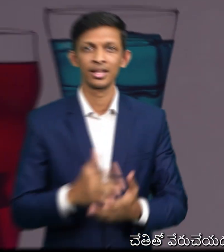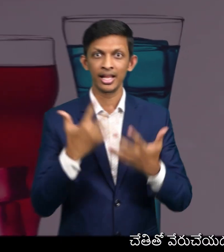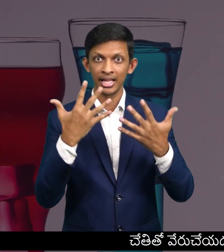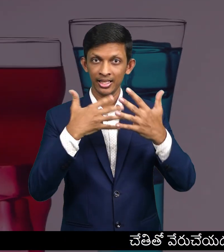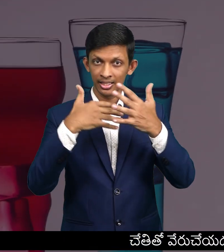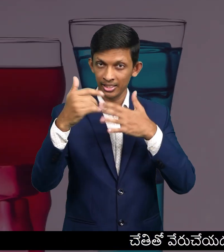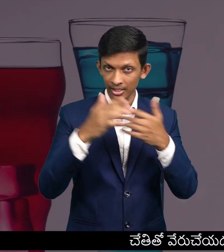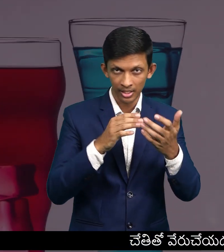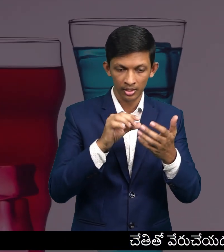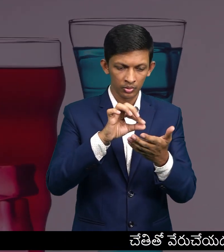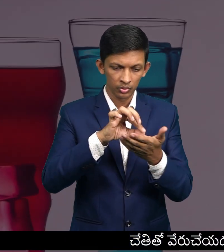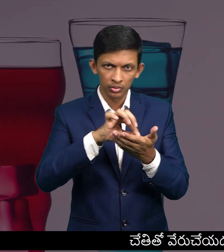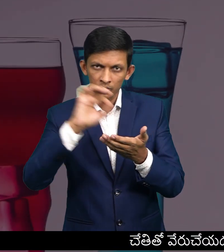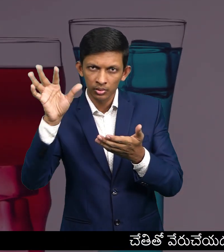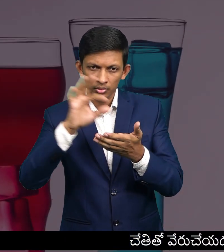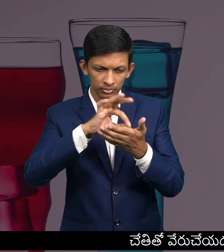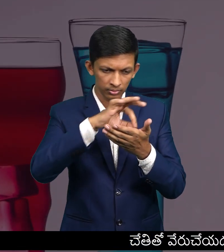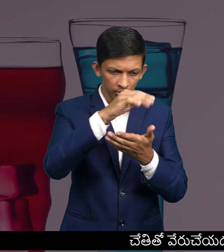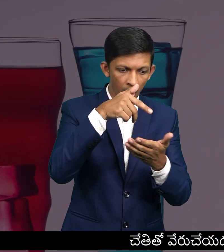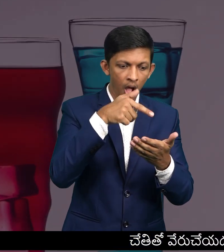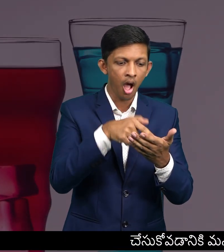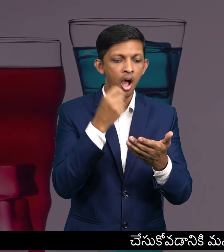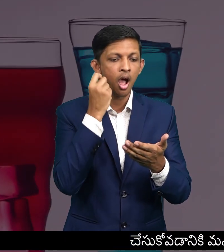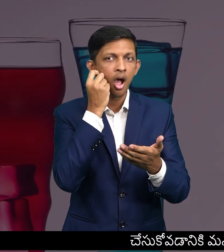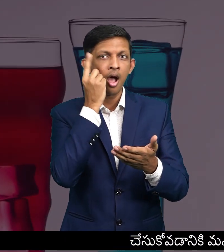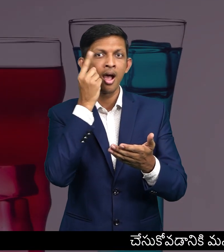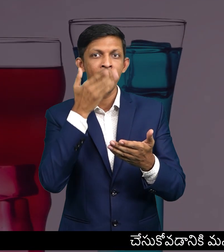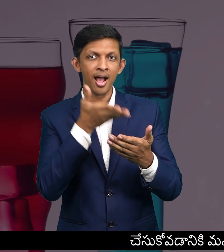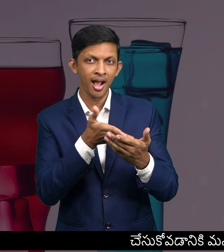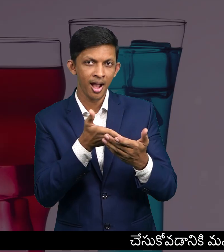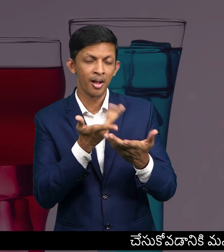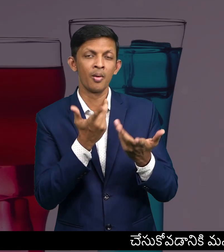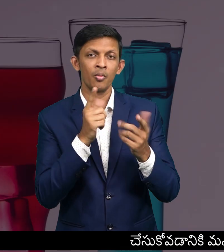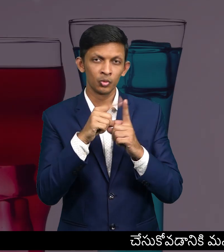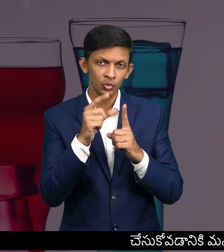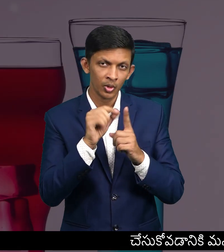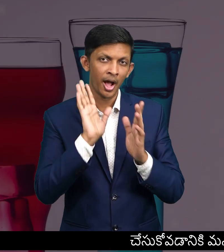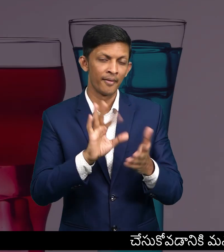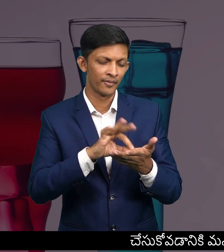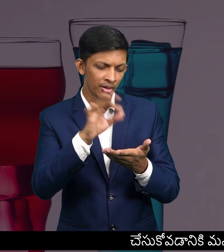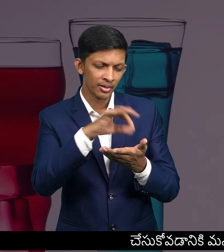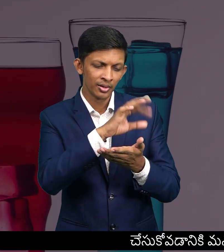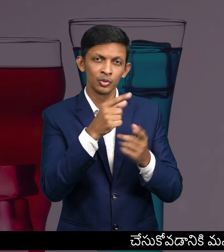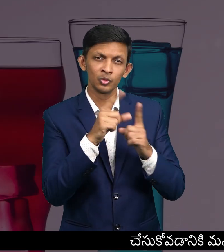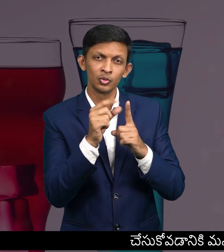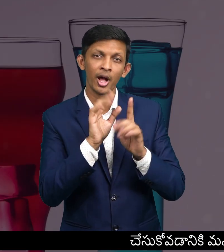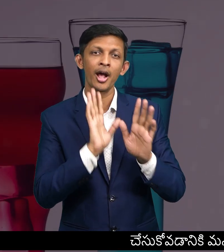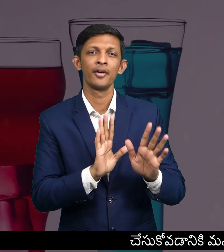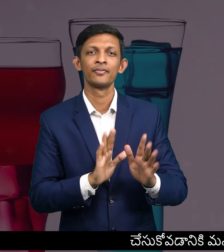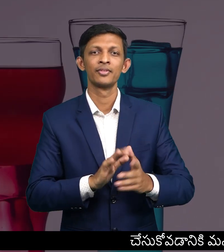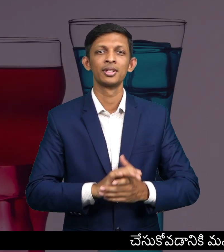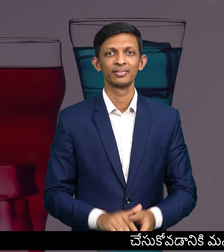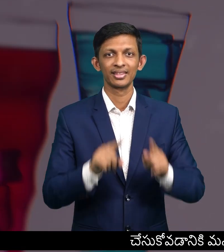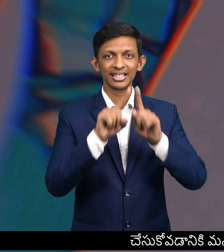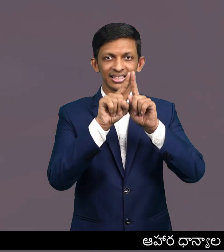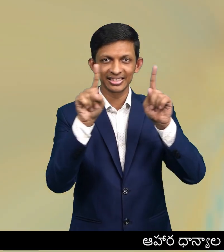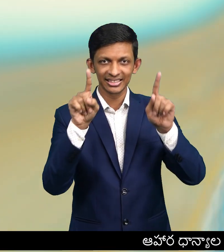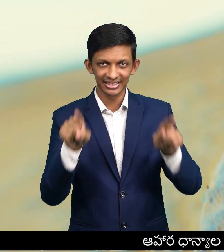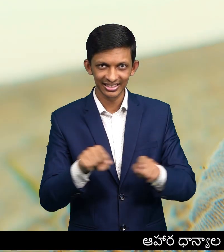చేతితో వేరు చేయటం అనే ప్రక్రియను అర్థం చేసుకోవడానికి మనం ఒక కృత్యాన్ని చేద్దాం. ఆహార